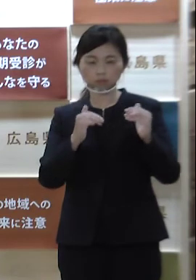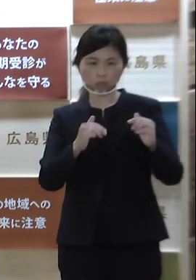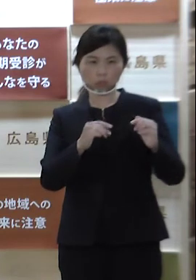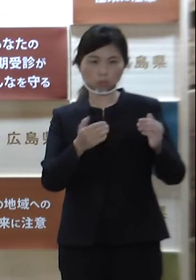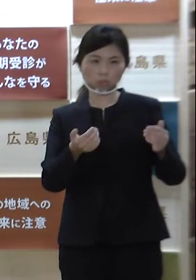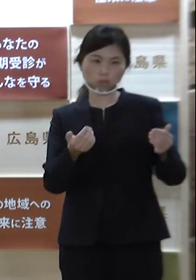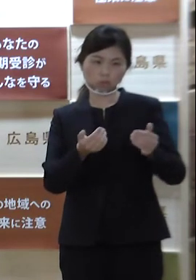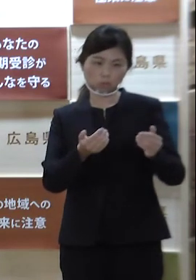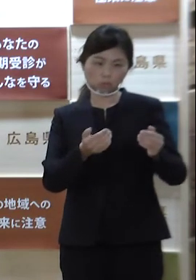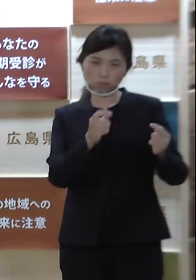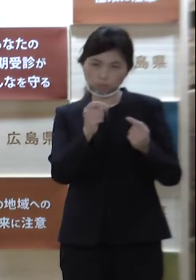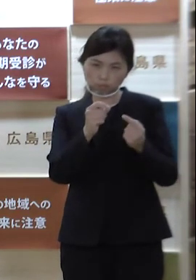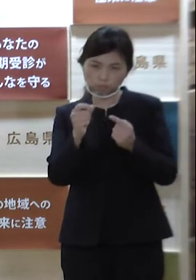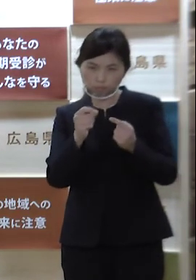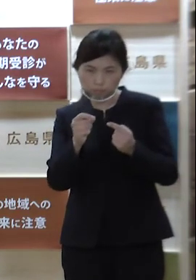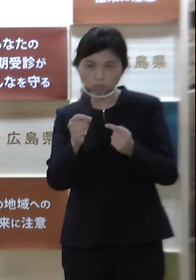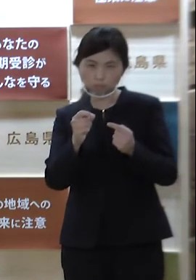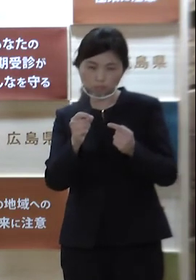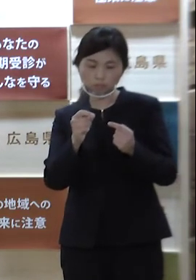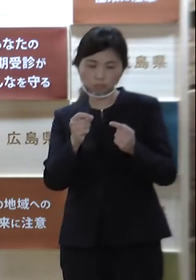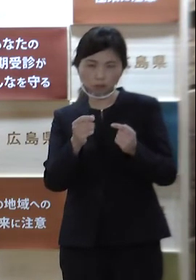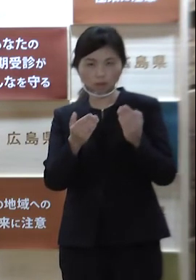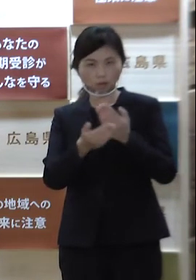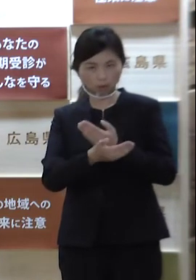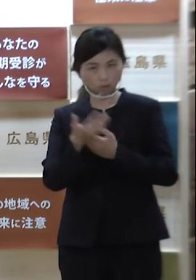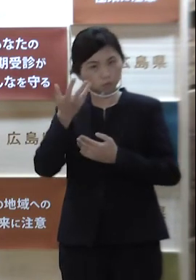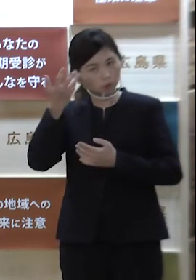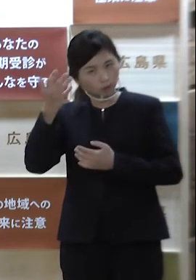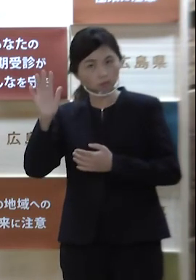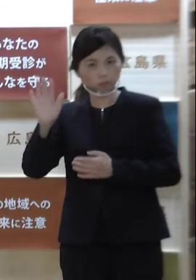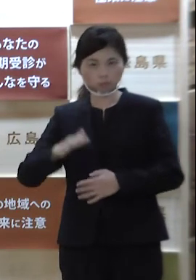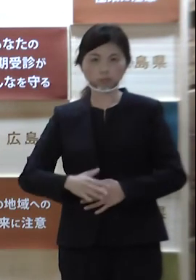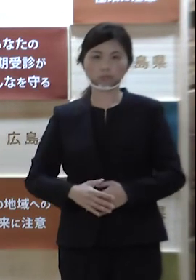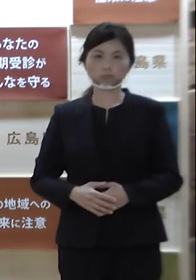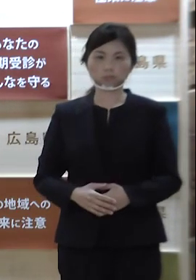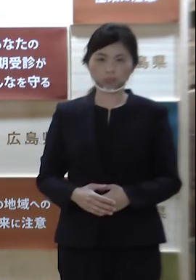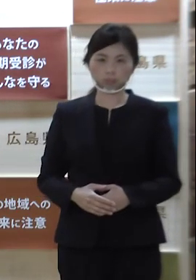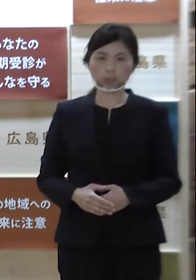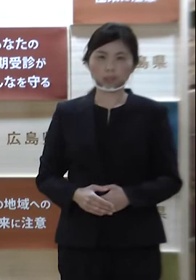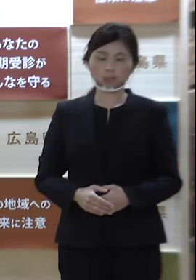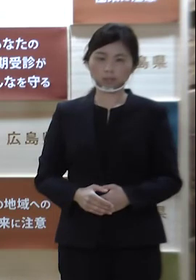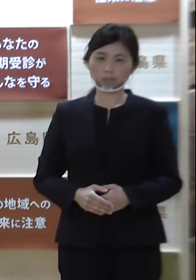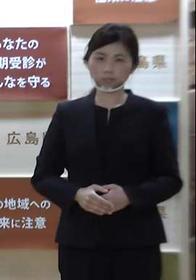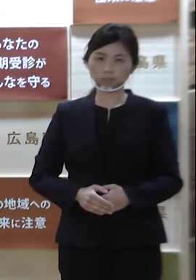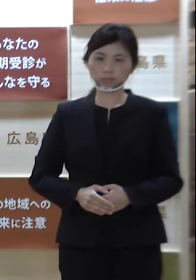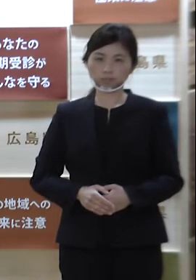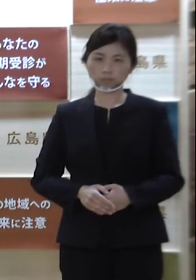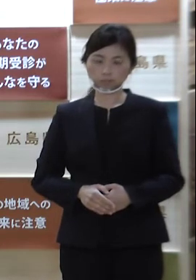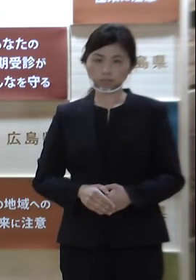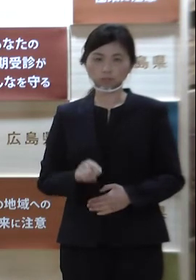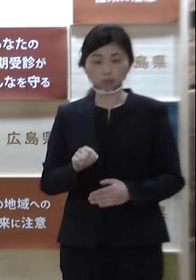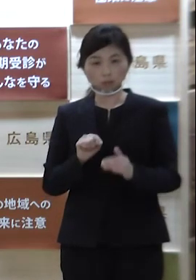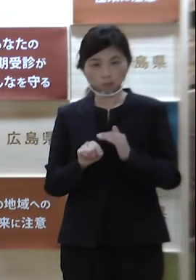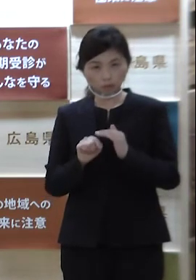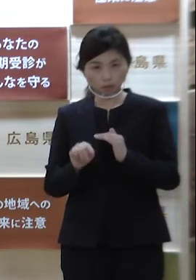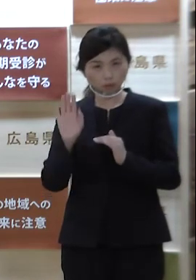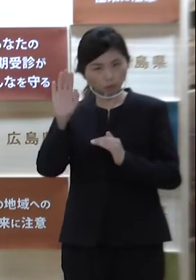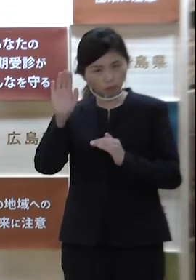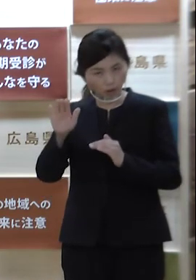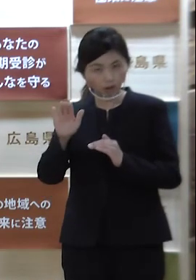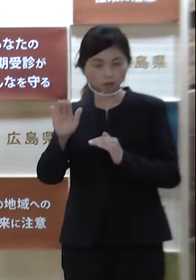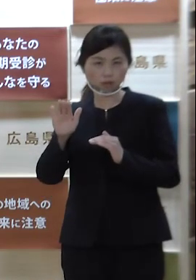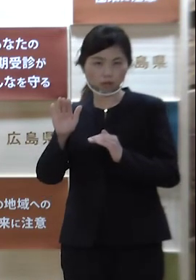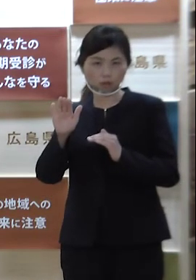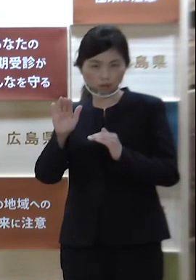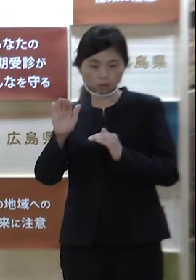っていただけるのではないかと期待しております。でまたそういった意味でですね、将来に向けた人材